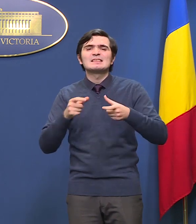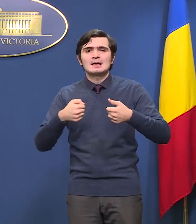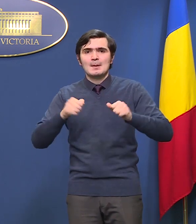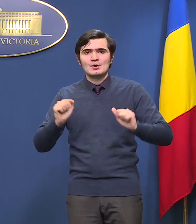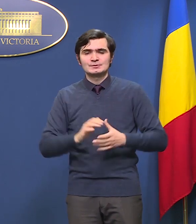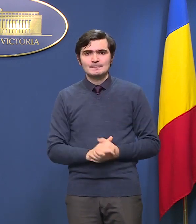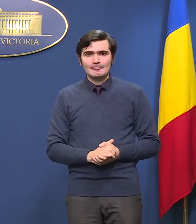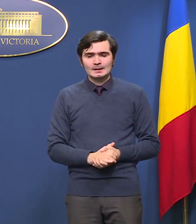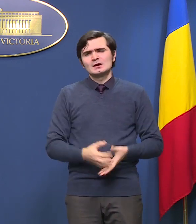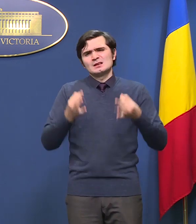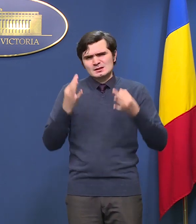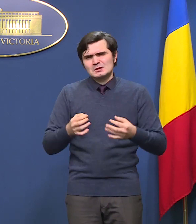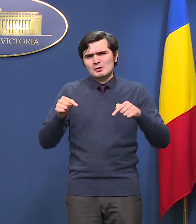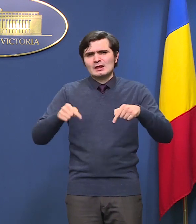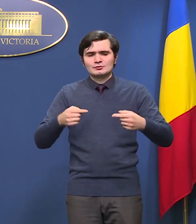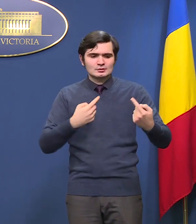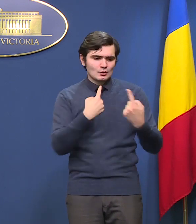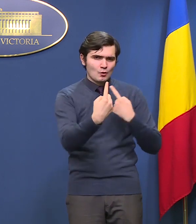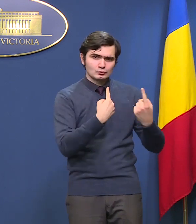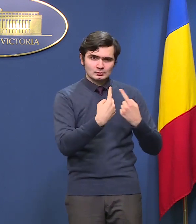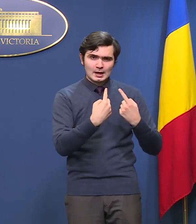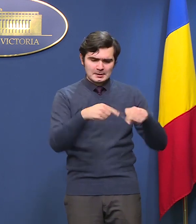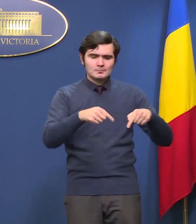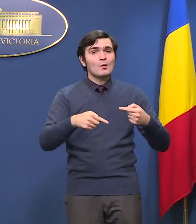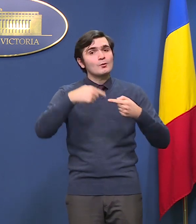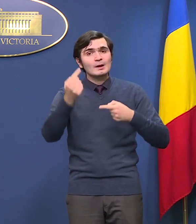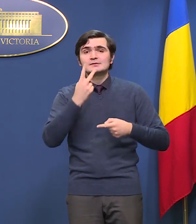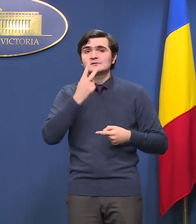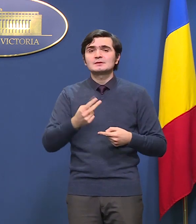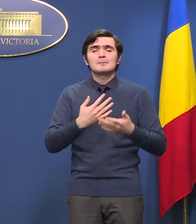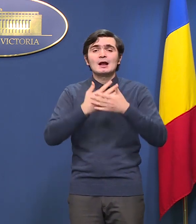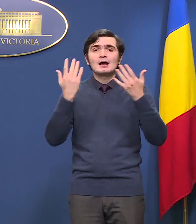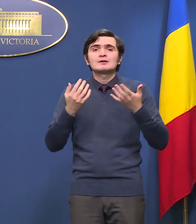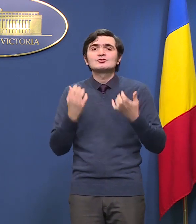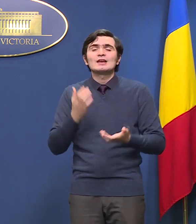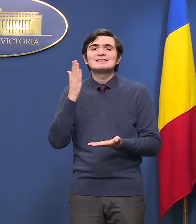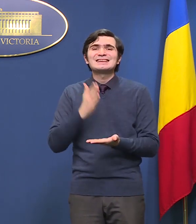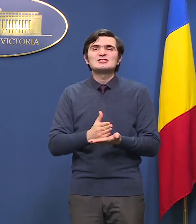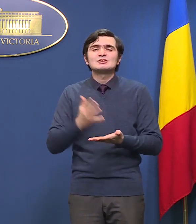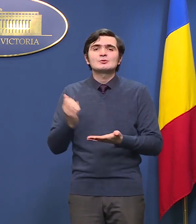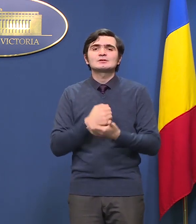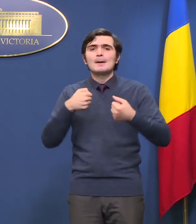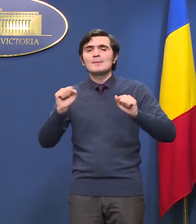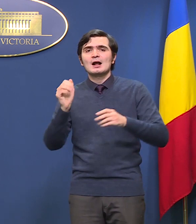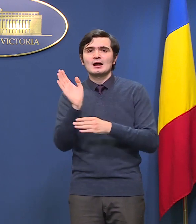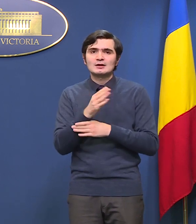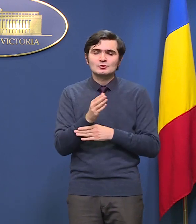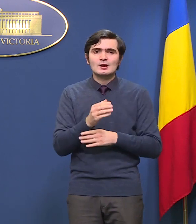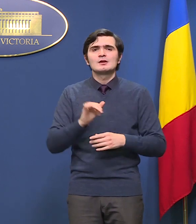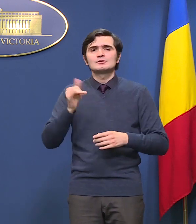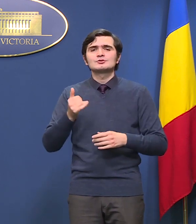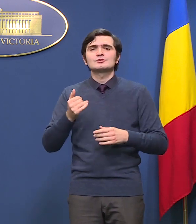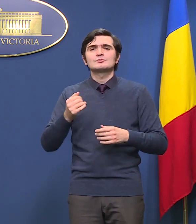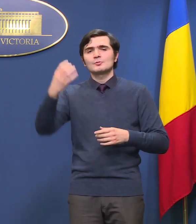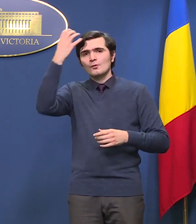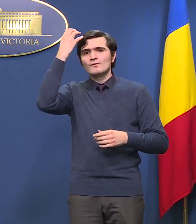în această consultare urmează să vedem foarte clar deciziile pe care le va lua Banca Națională și, de asemenea, Guvernul, în colaborare